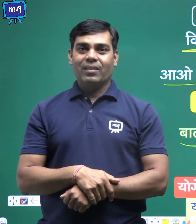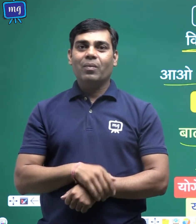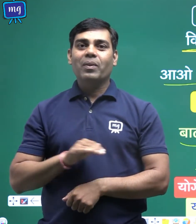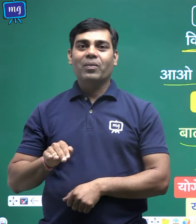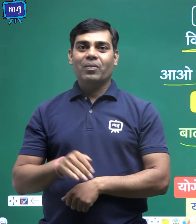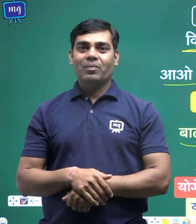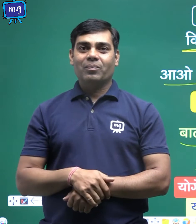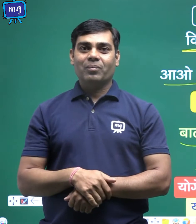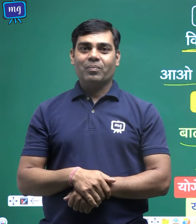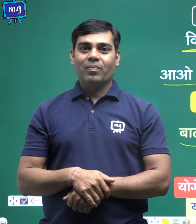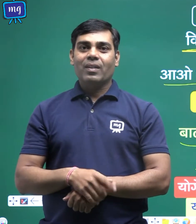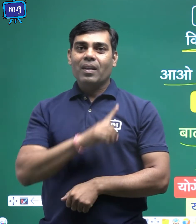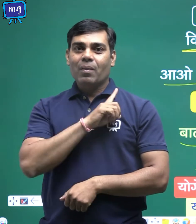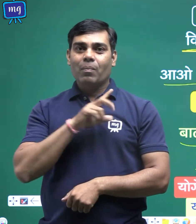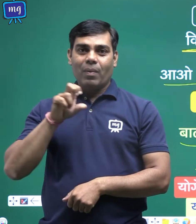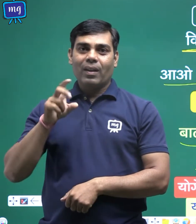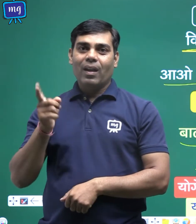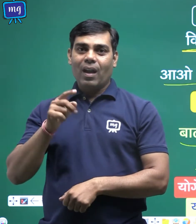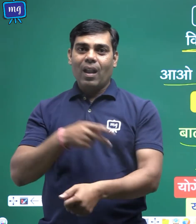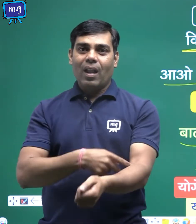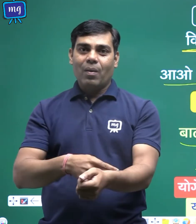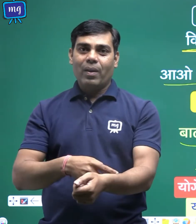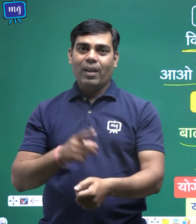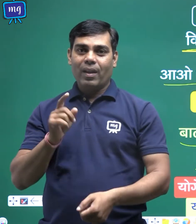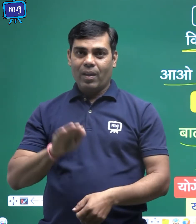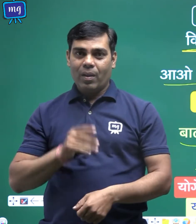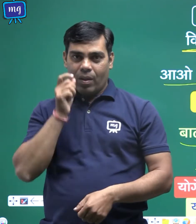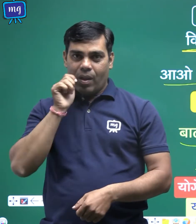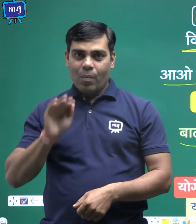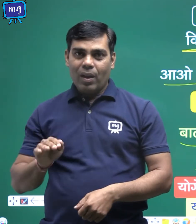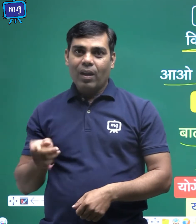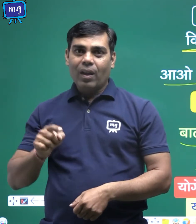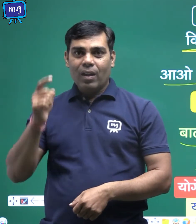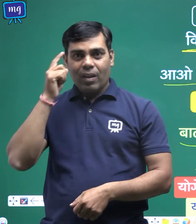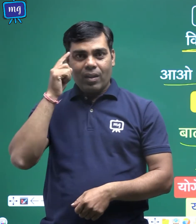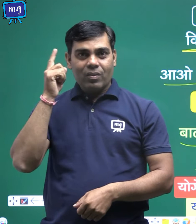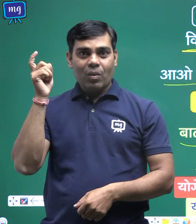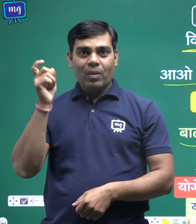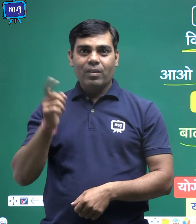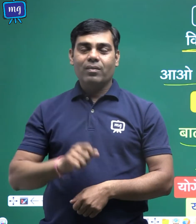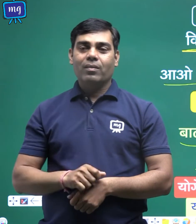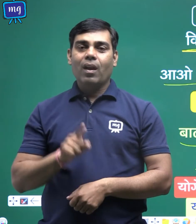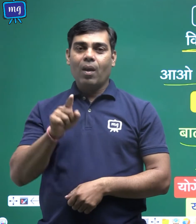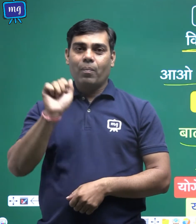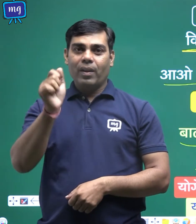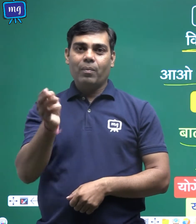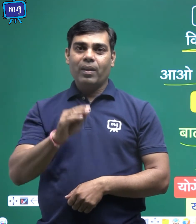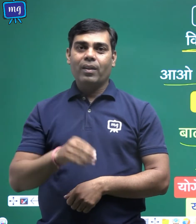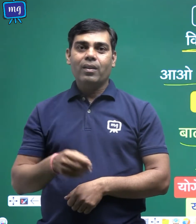बच्चों पाठ का नाम है बालक का स्वप्न। आपने भी